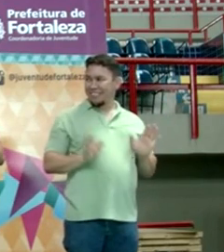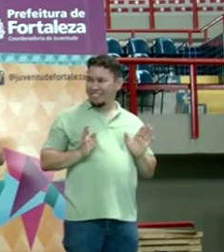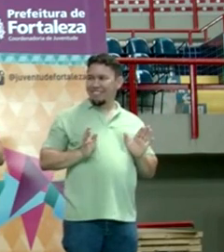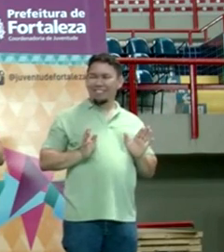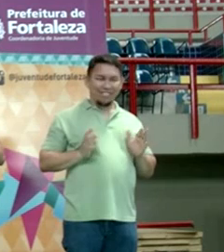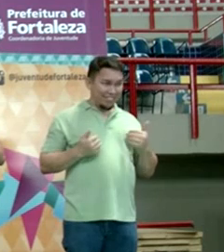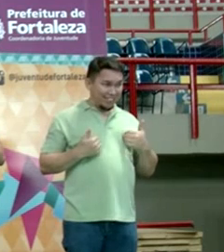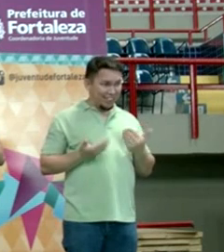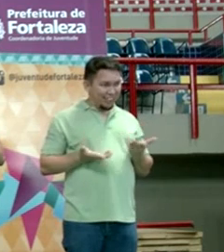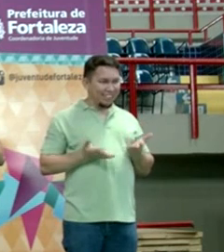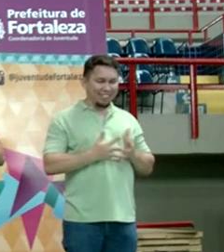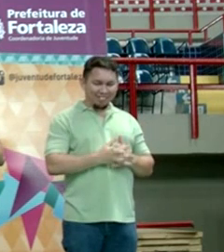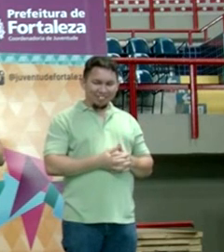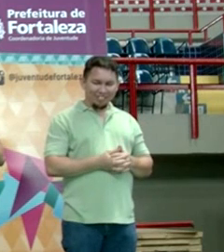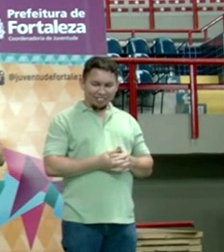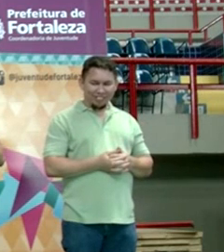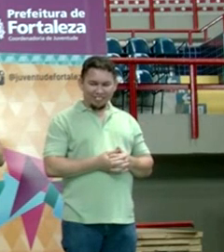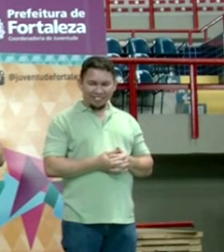nós